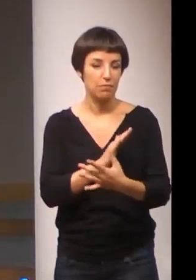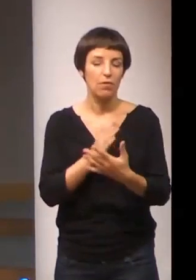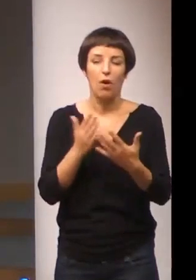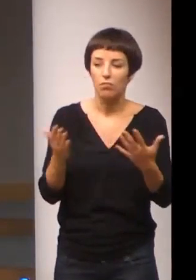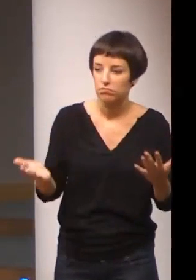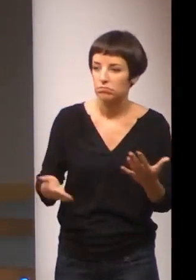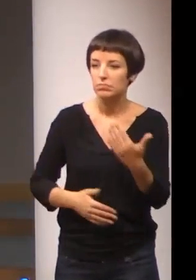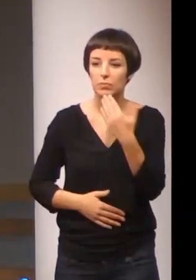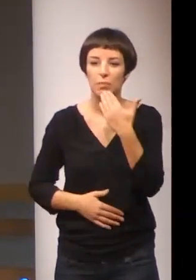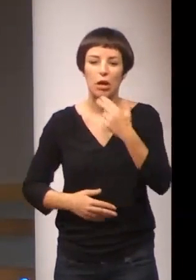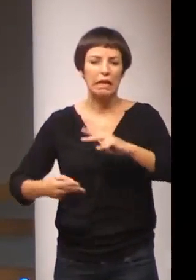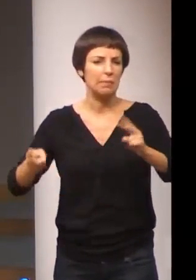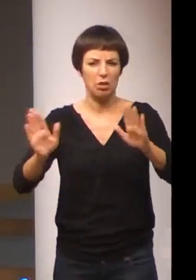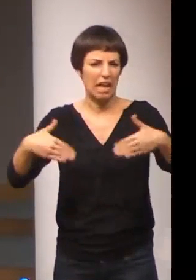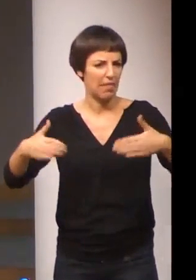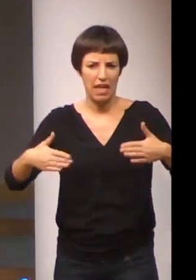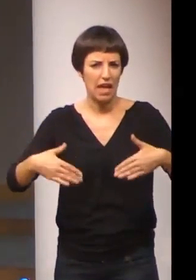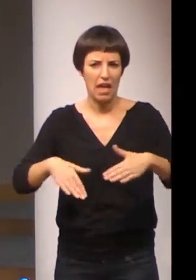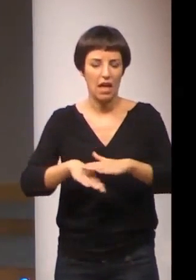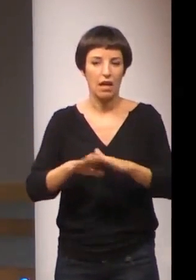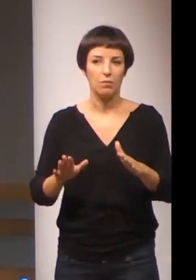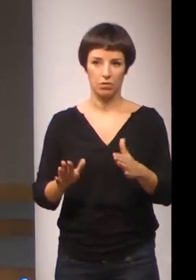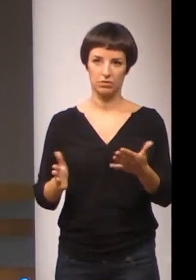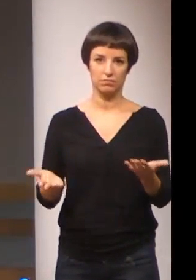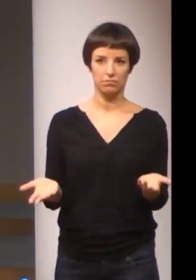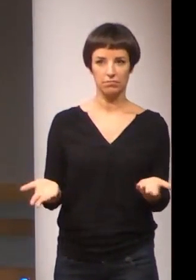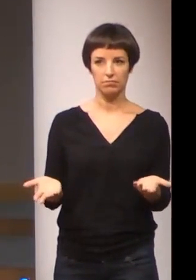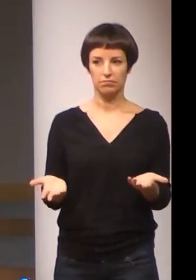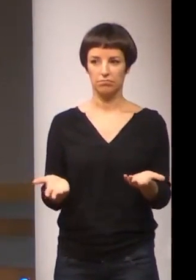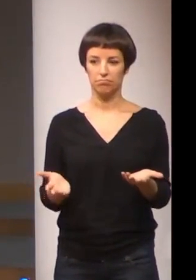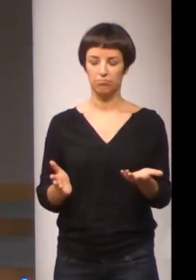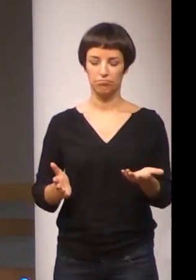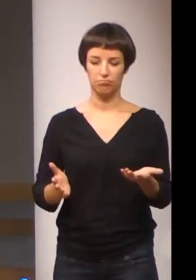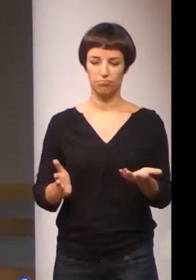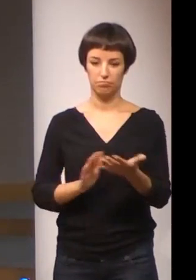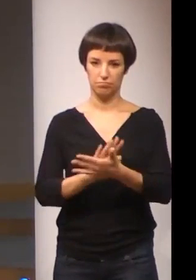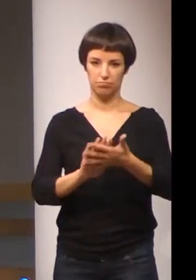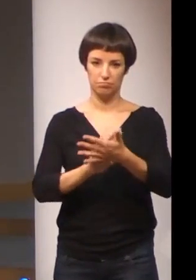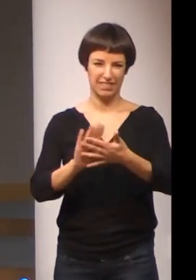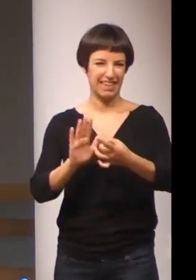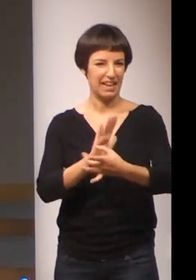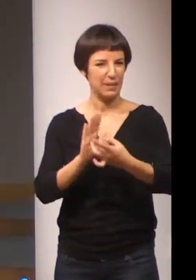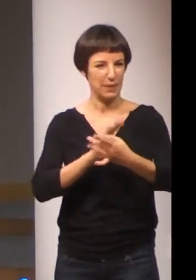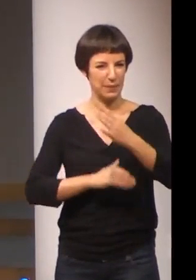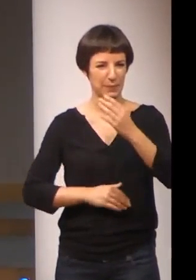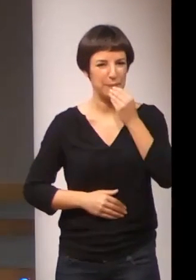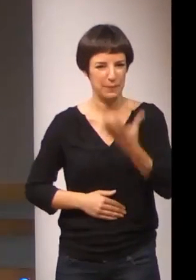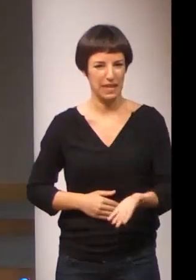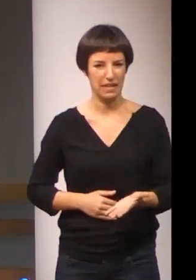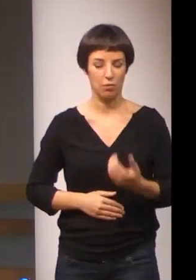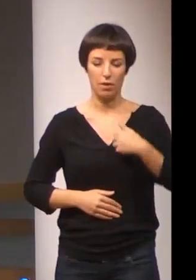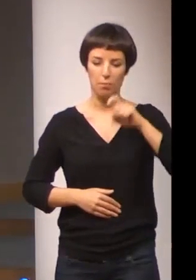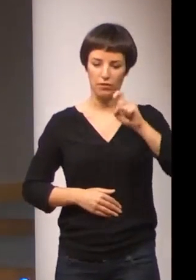se utiliza la interpretación, pues la calidad de la lengua de signos que utilizan ese